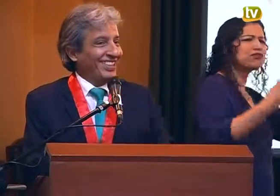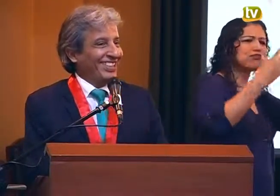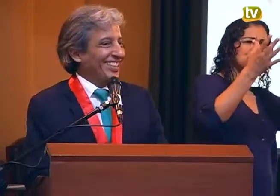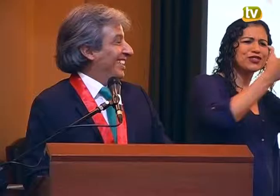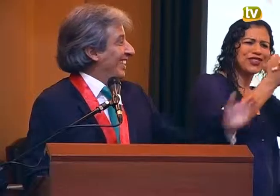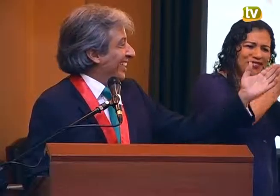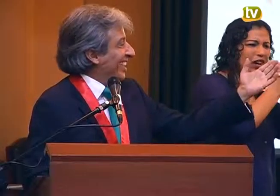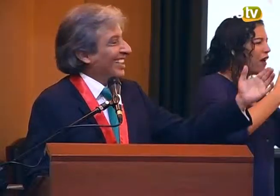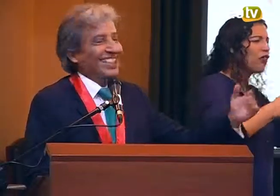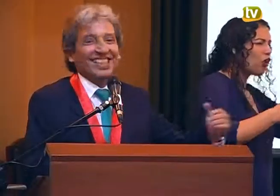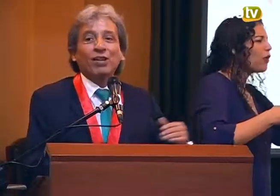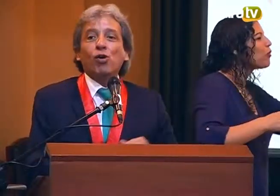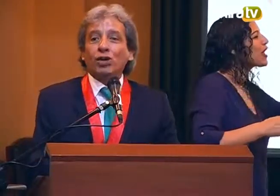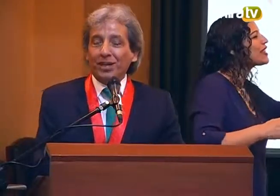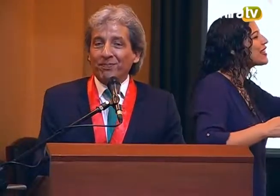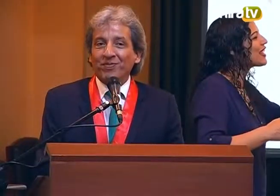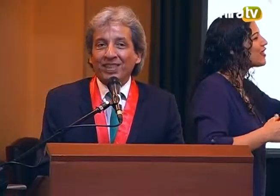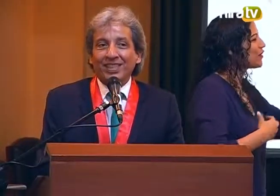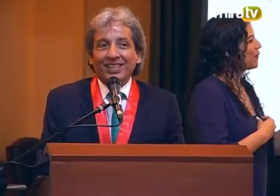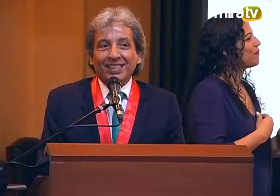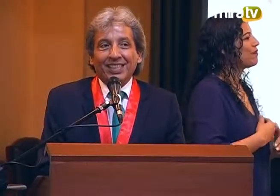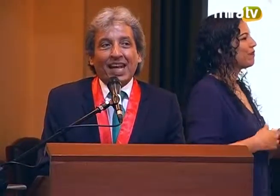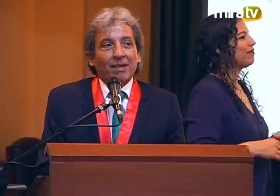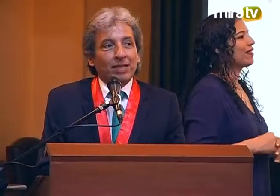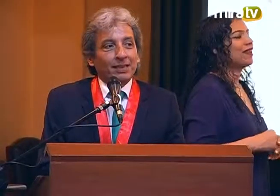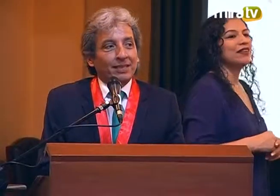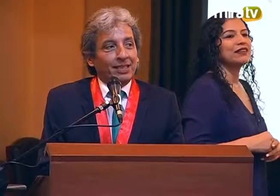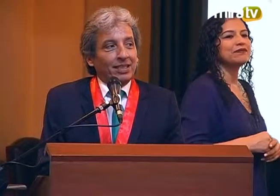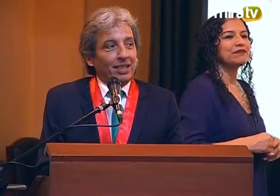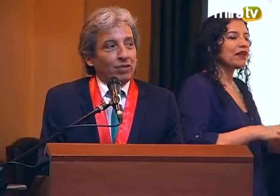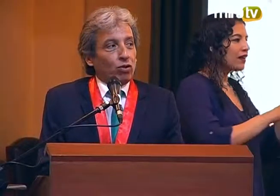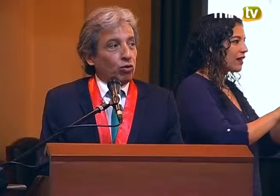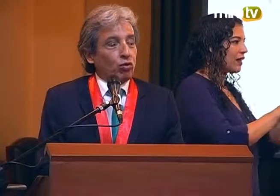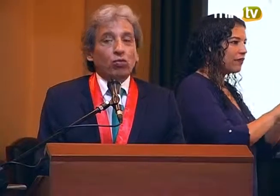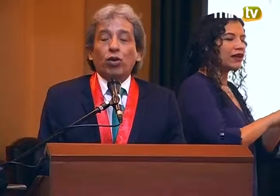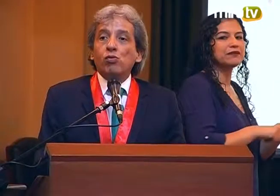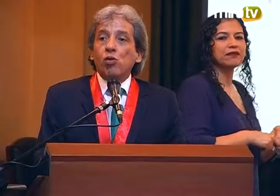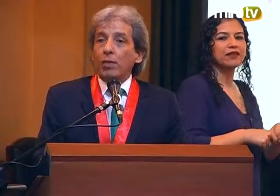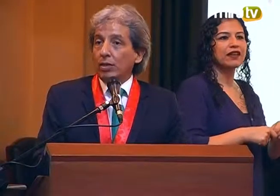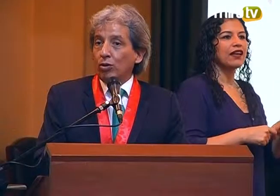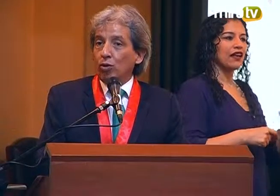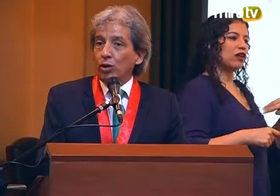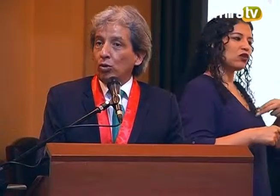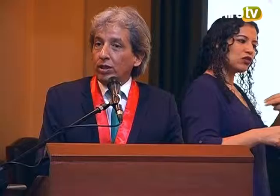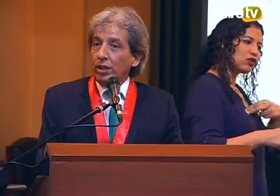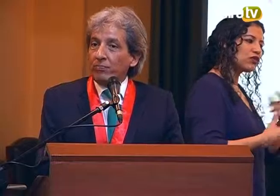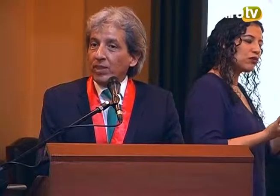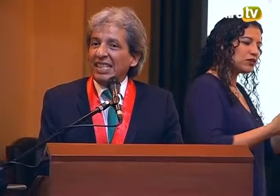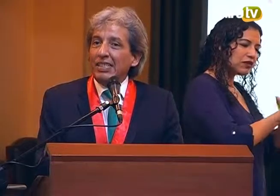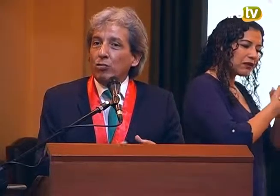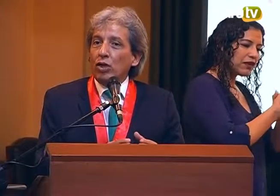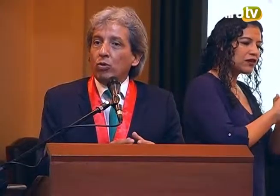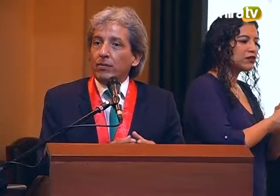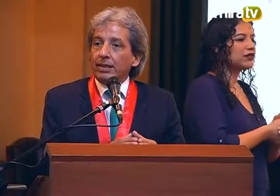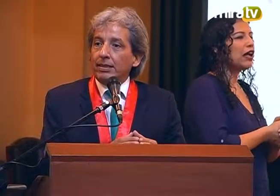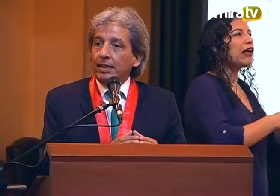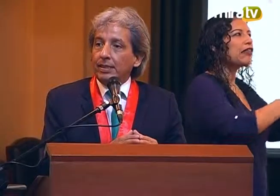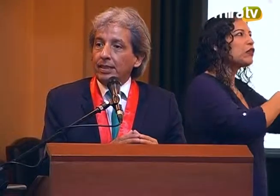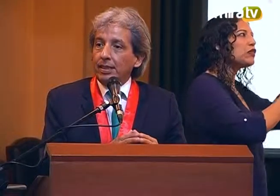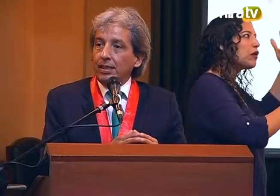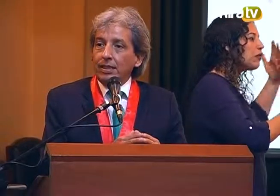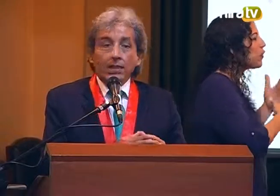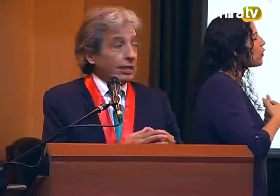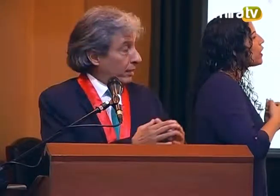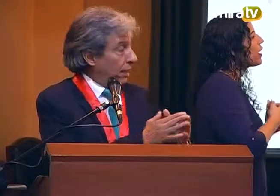No. Y Jorge, que además nosotros somos de un momento en donde hicimos la